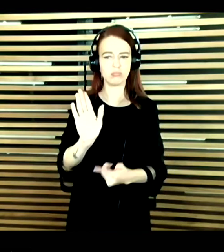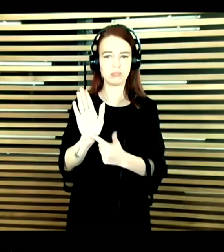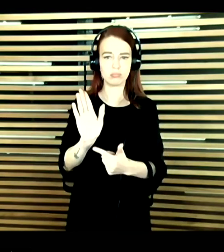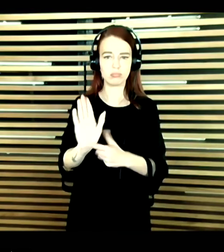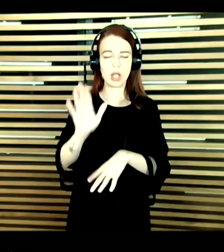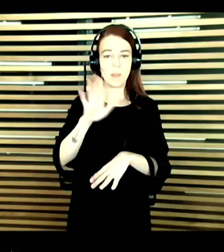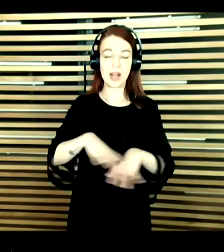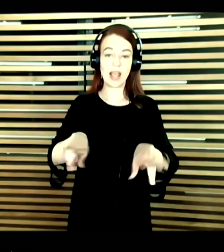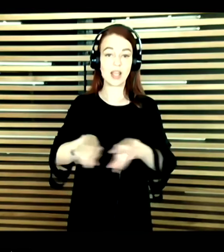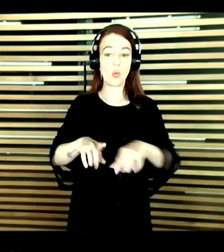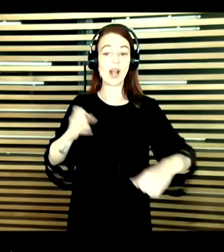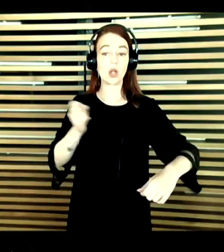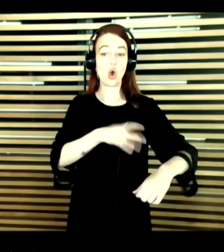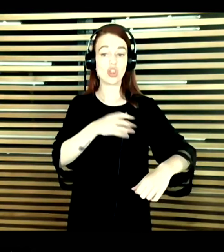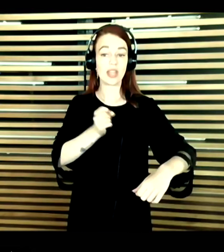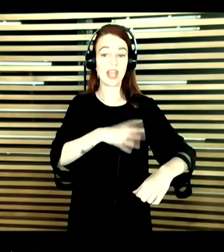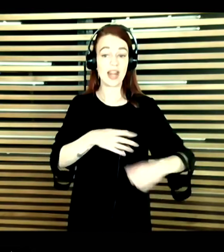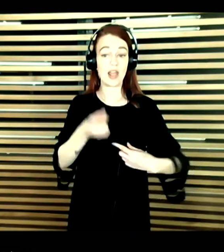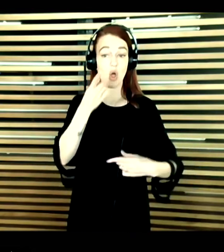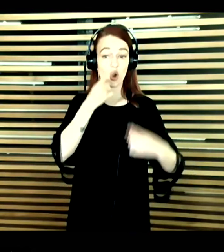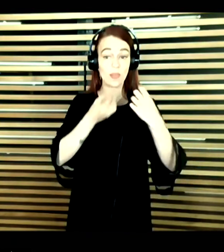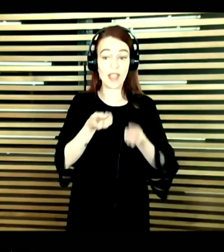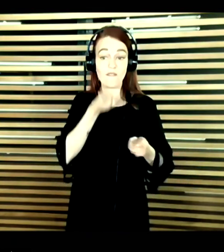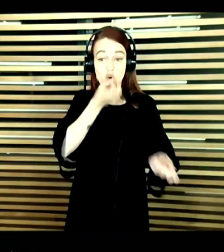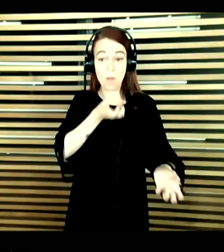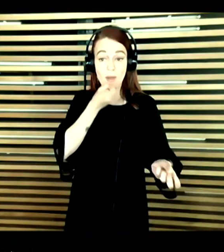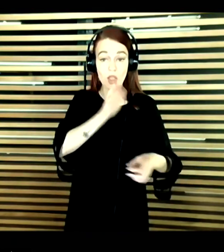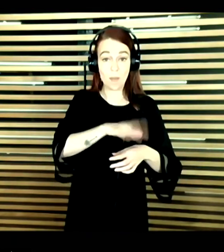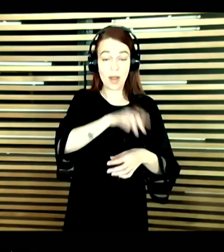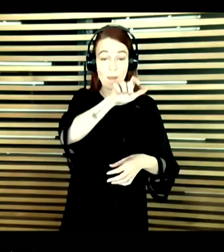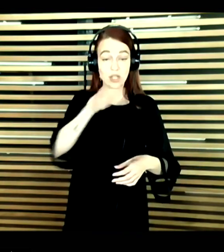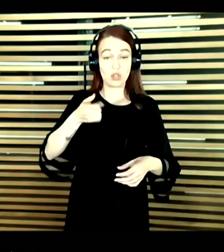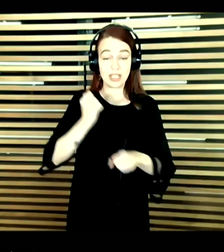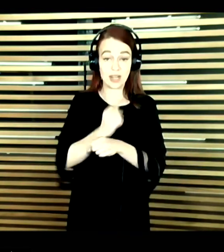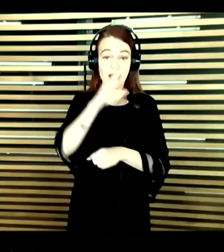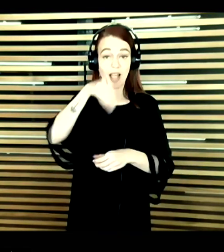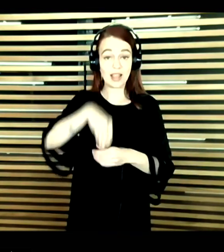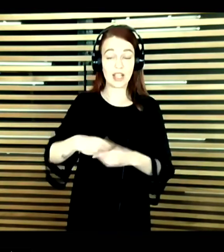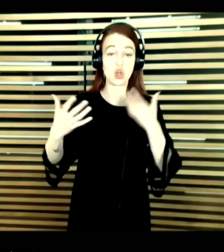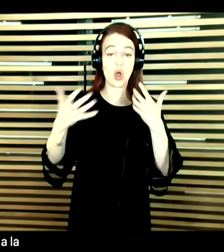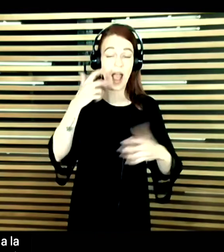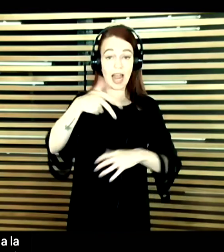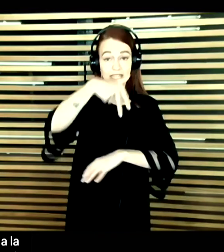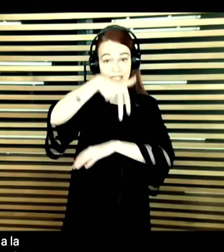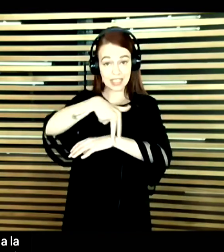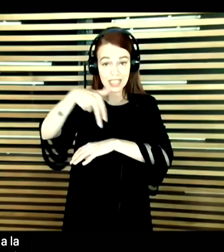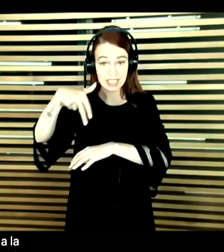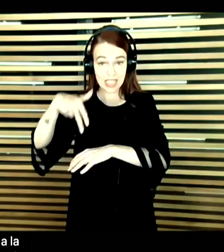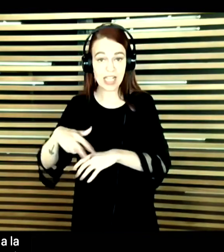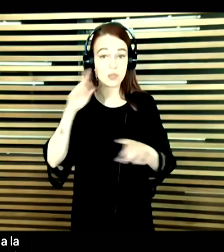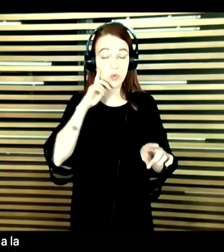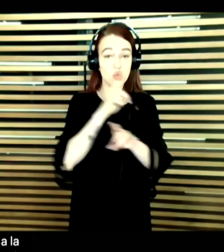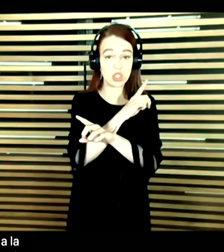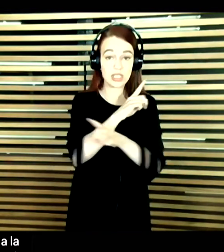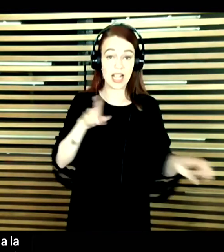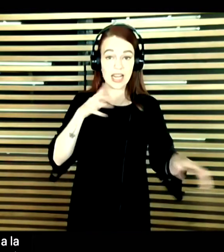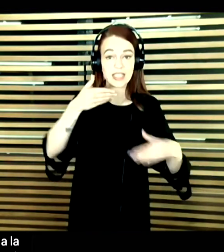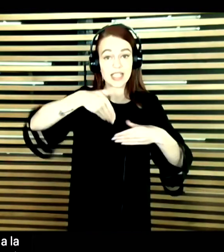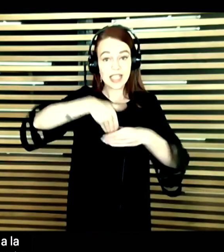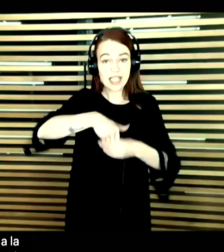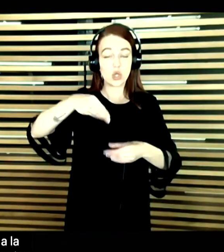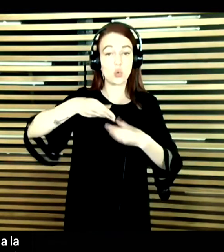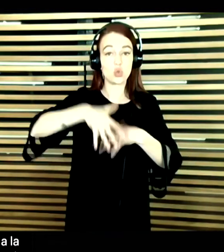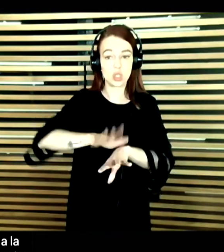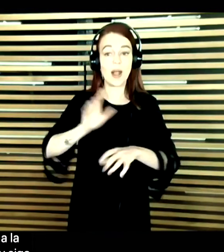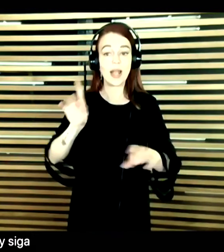siendo un contenedor de información para los profesionales de las artes escénicas y musicales inclusivas y comunitarias. Hace ya